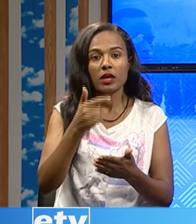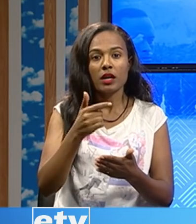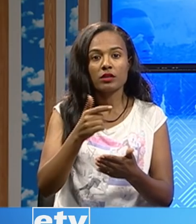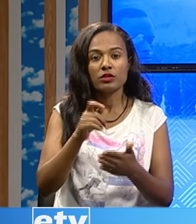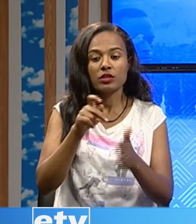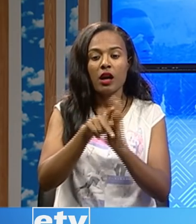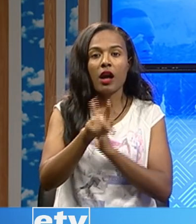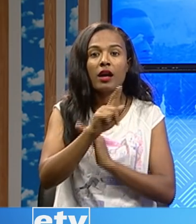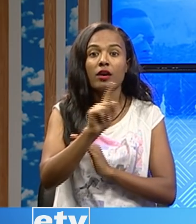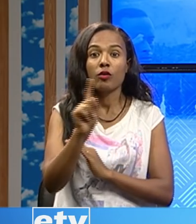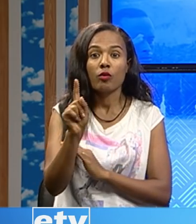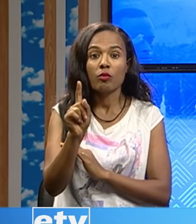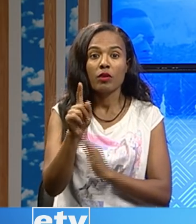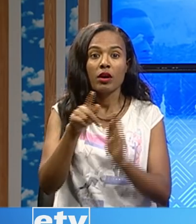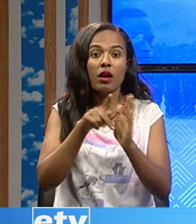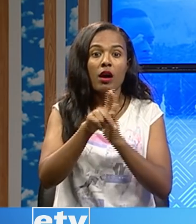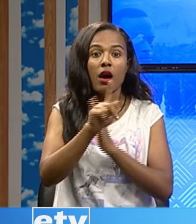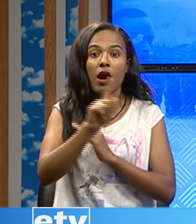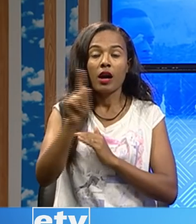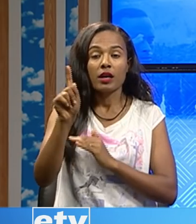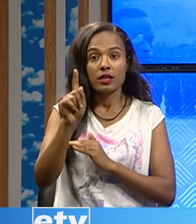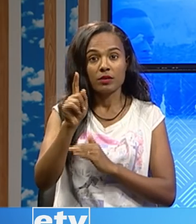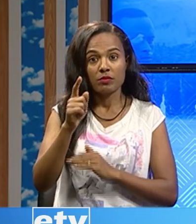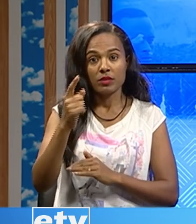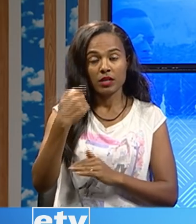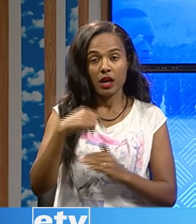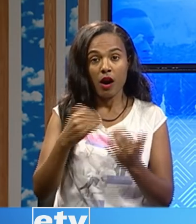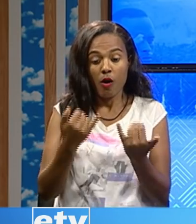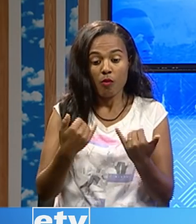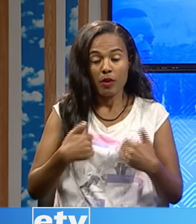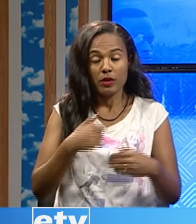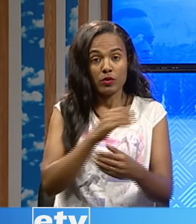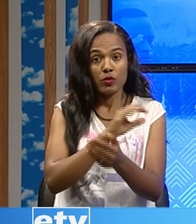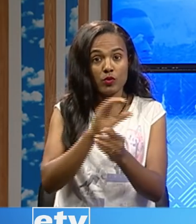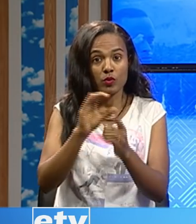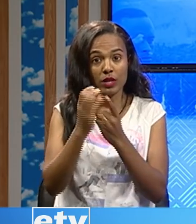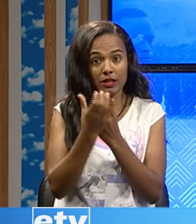አይገልም። አንገልም እኛ ወታደሮቻችንን አሁን ባለው ሁኔታ።